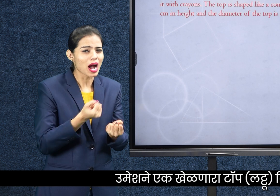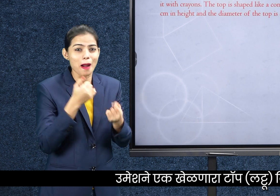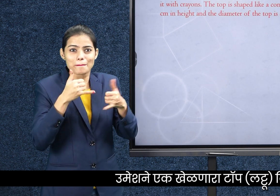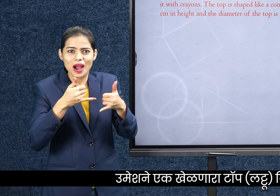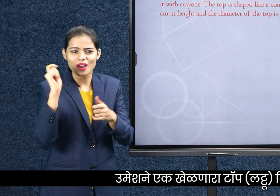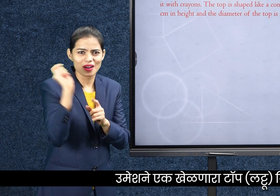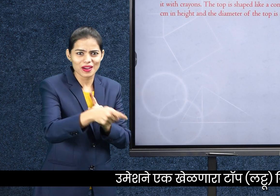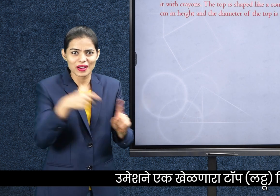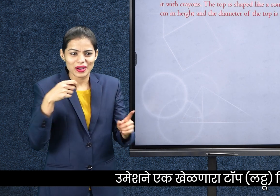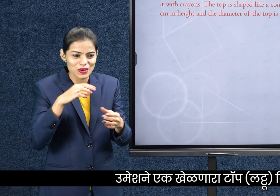घेतला